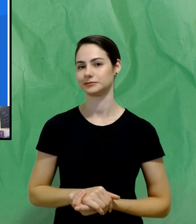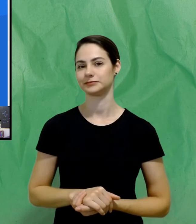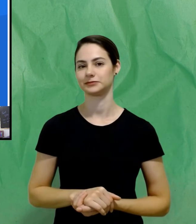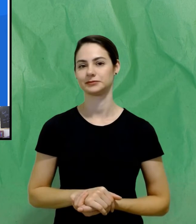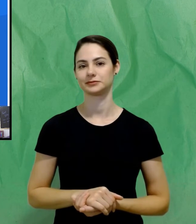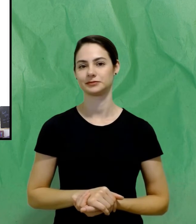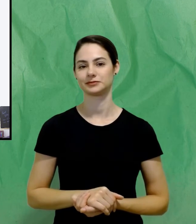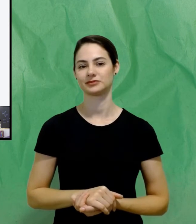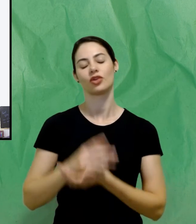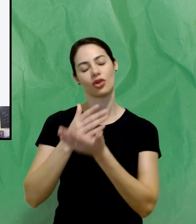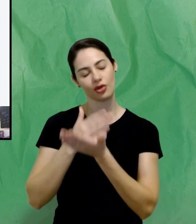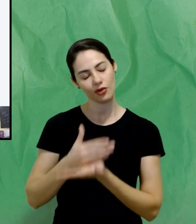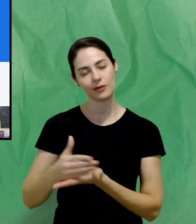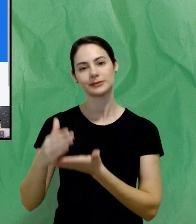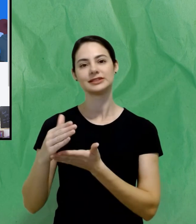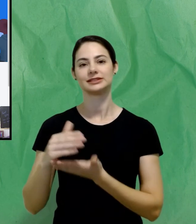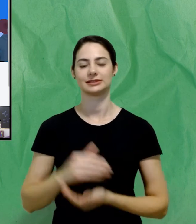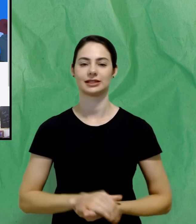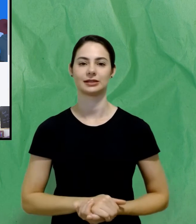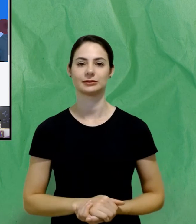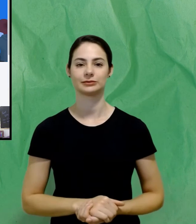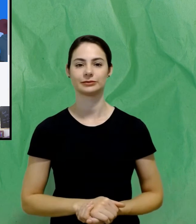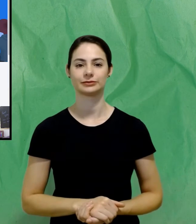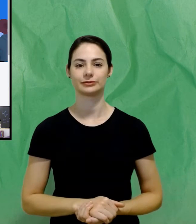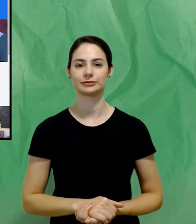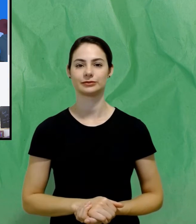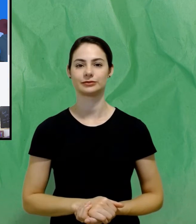em começar.